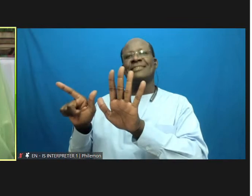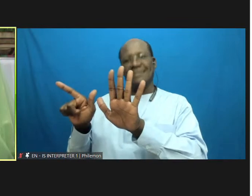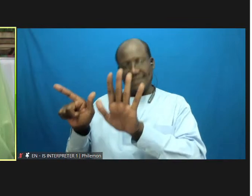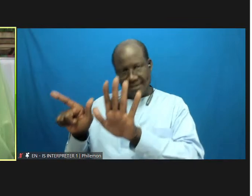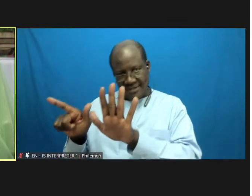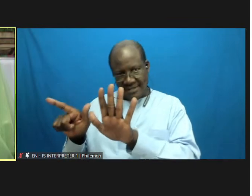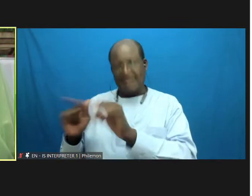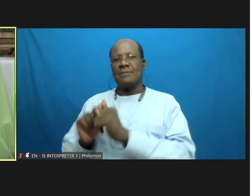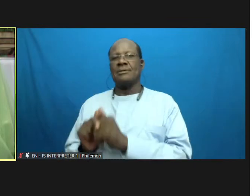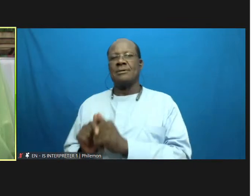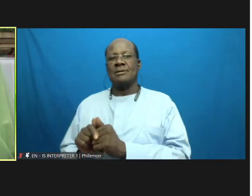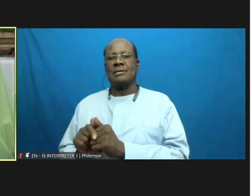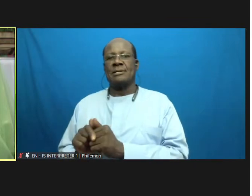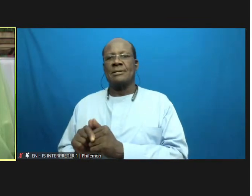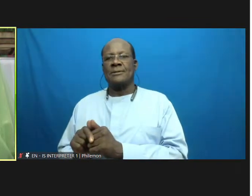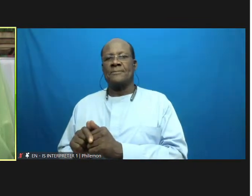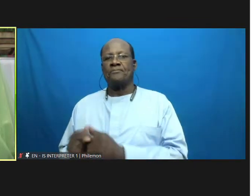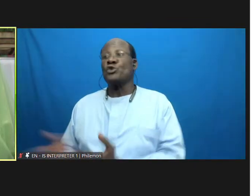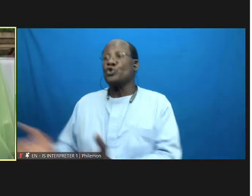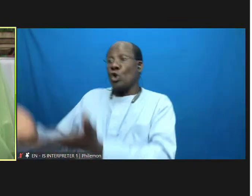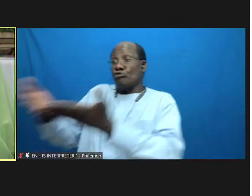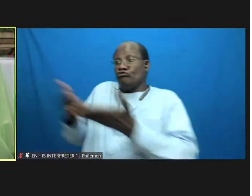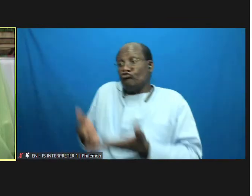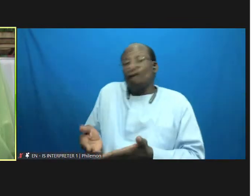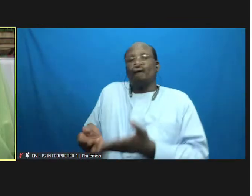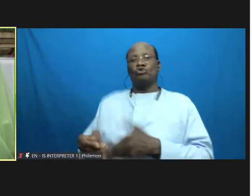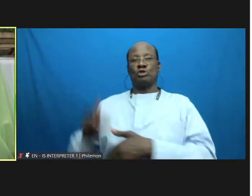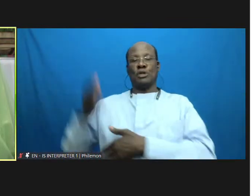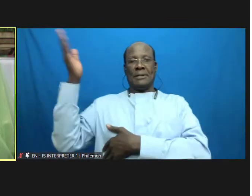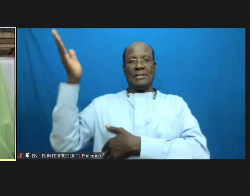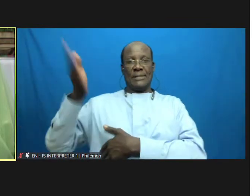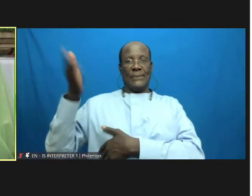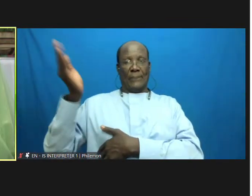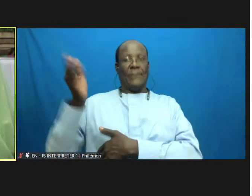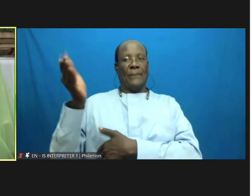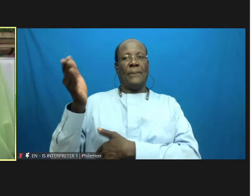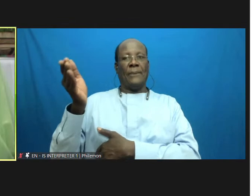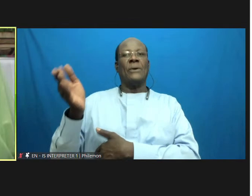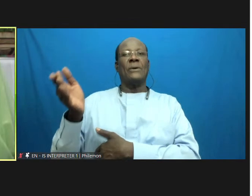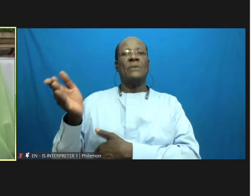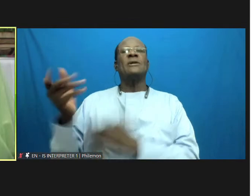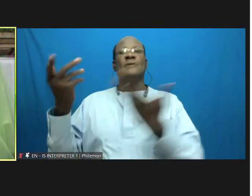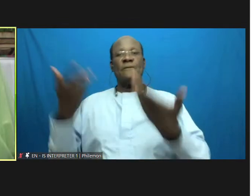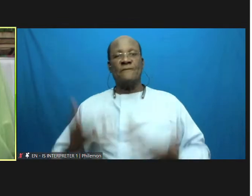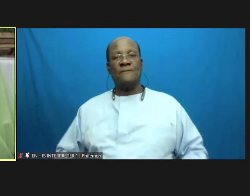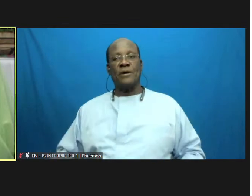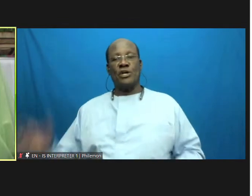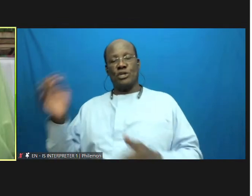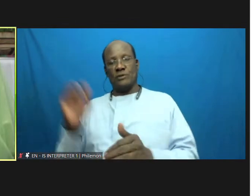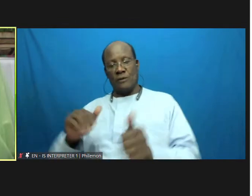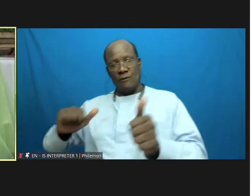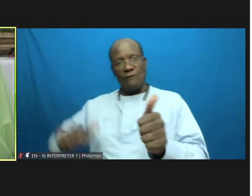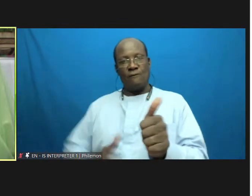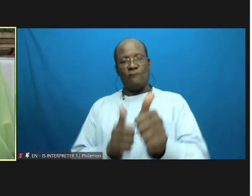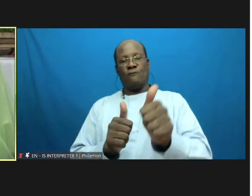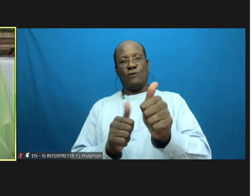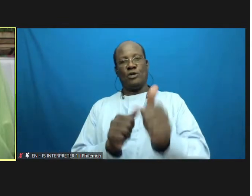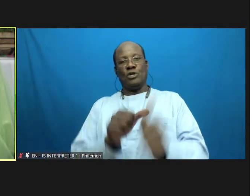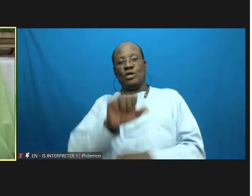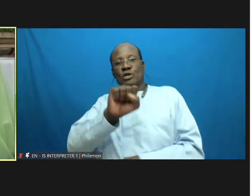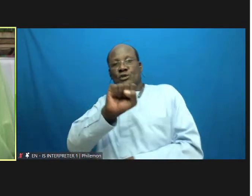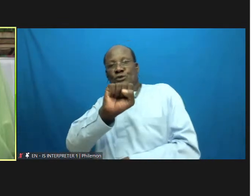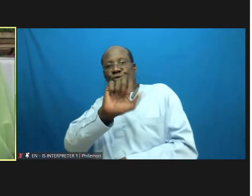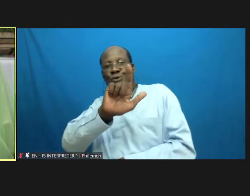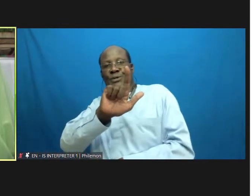présentation de mon collègue Souleymane Abdallah sur le panel sur ODD 9 et